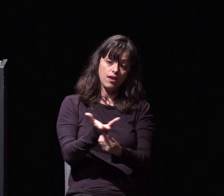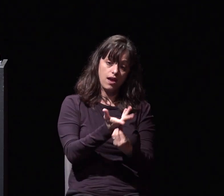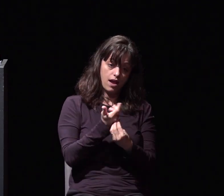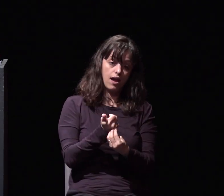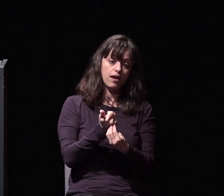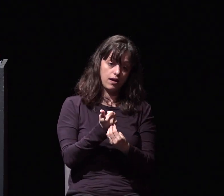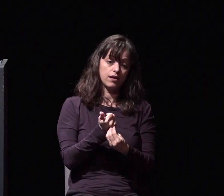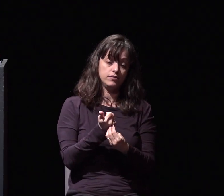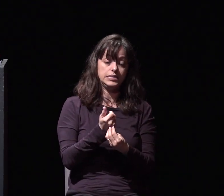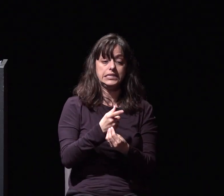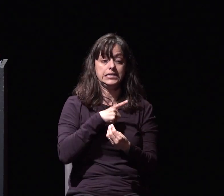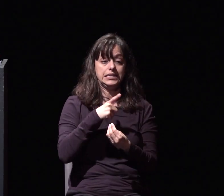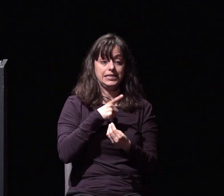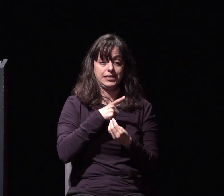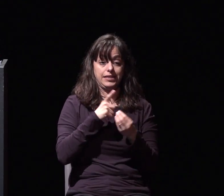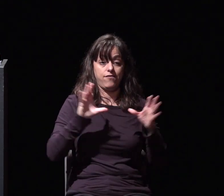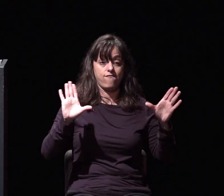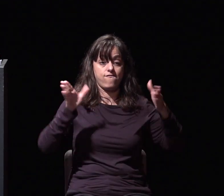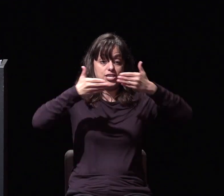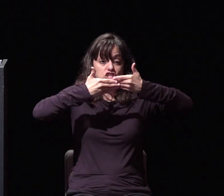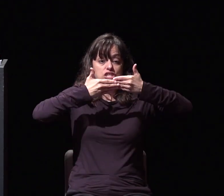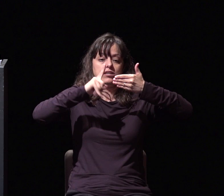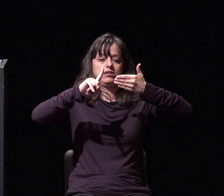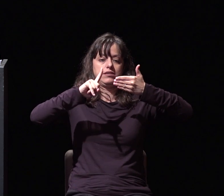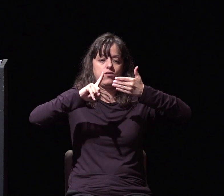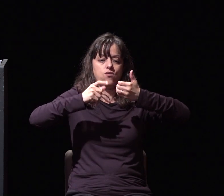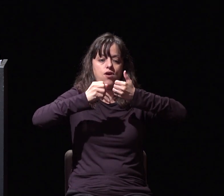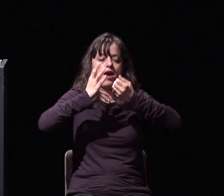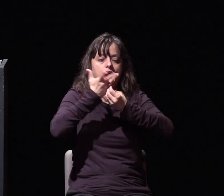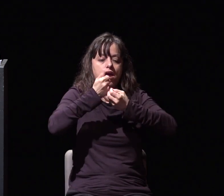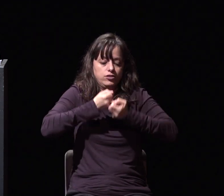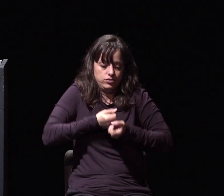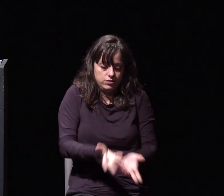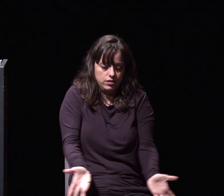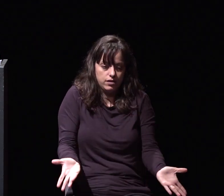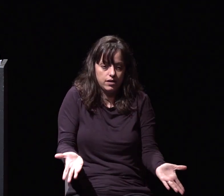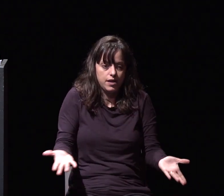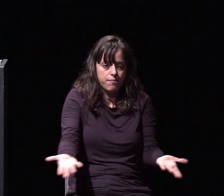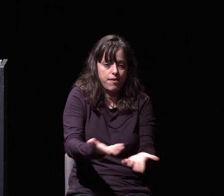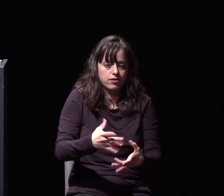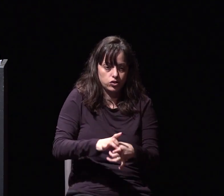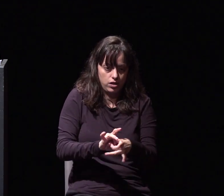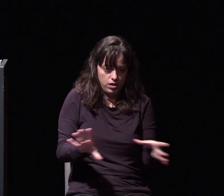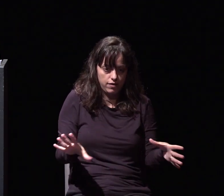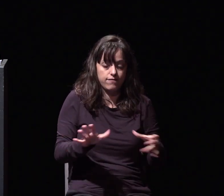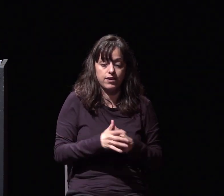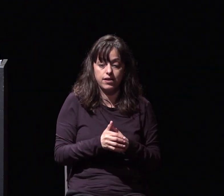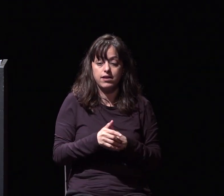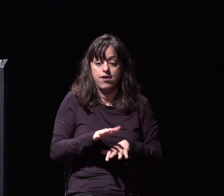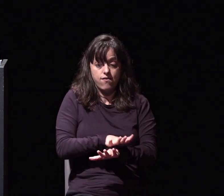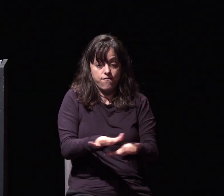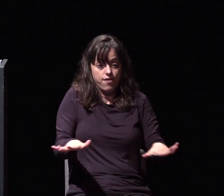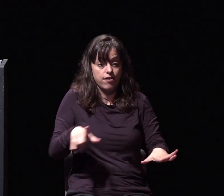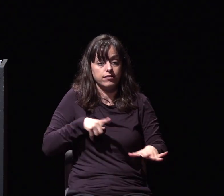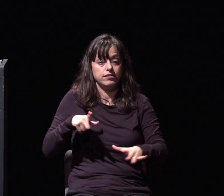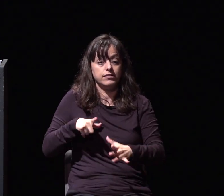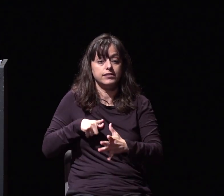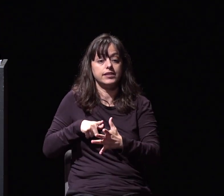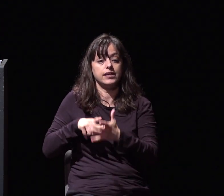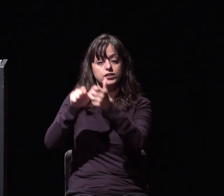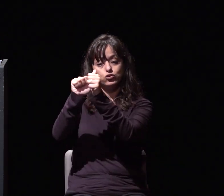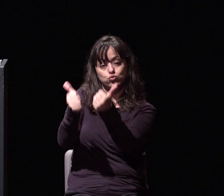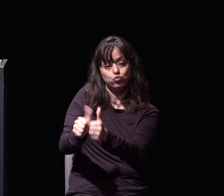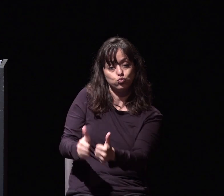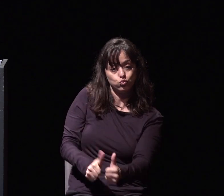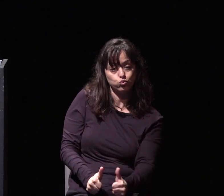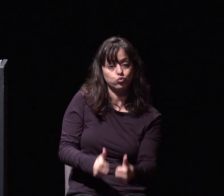sai das salas expositivas e se oferece aos passantes. Embaixo do grande vão, esculturas dão